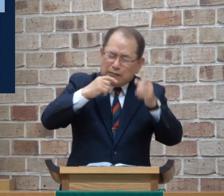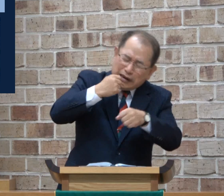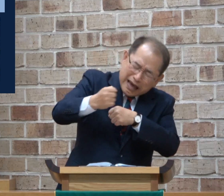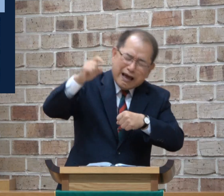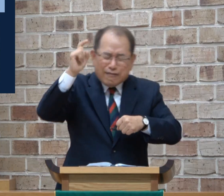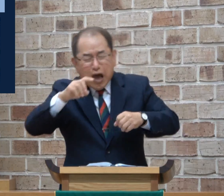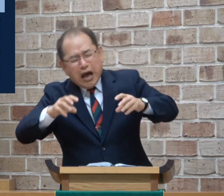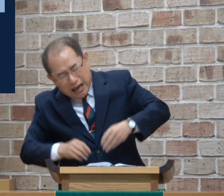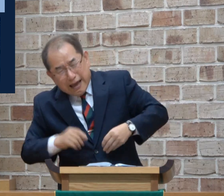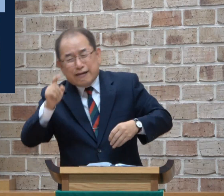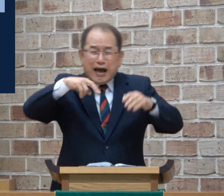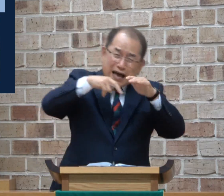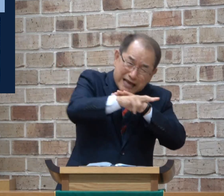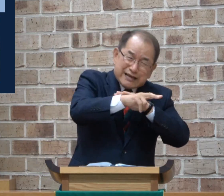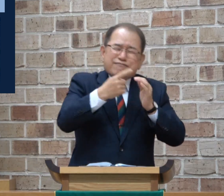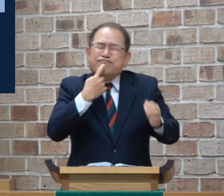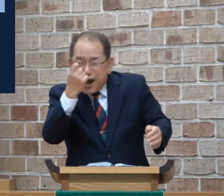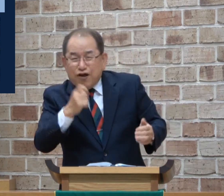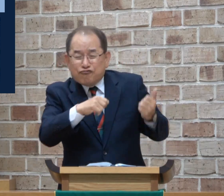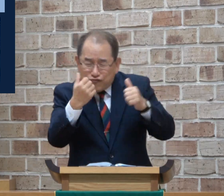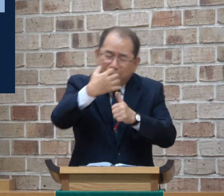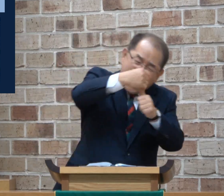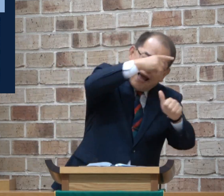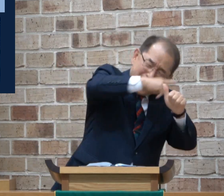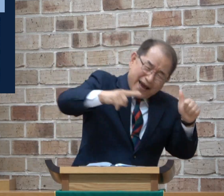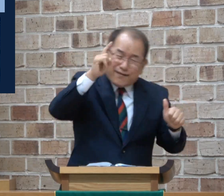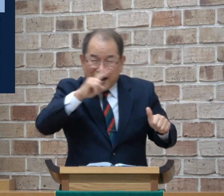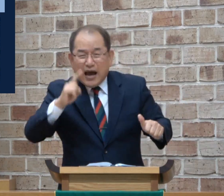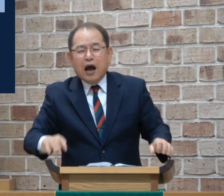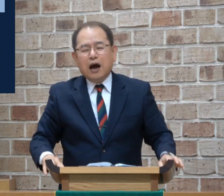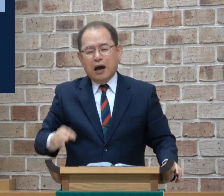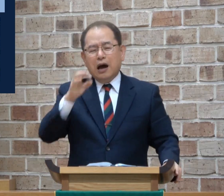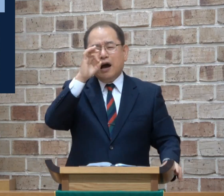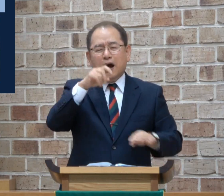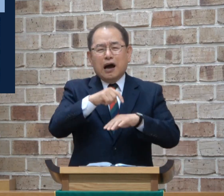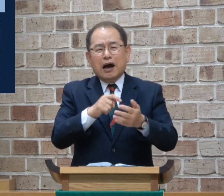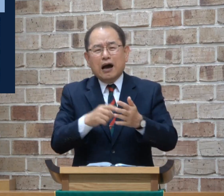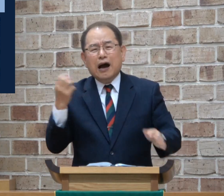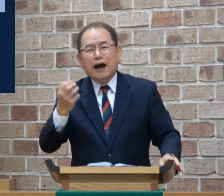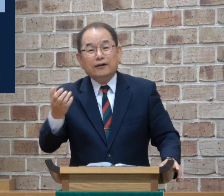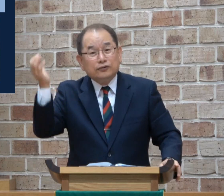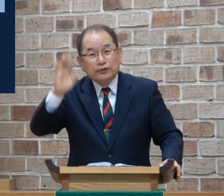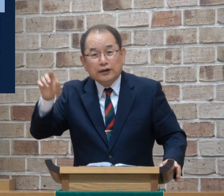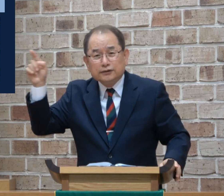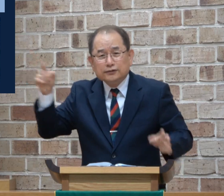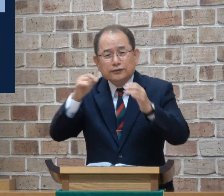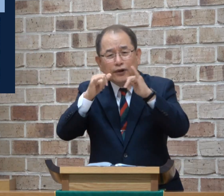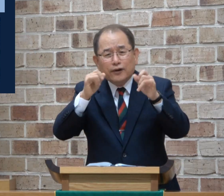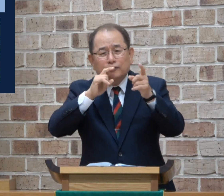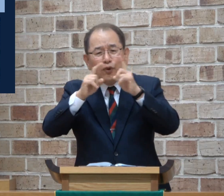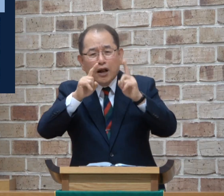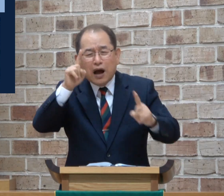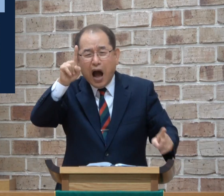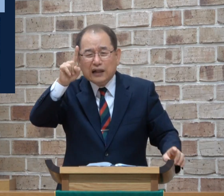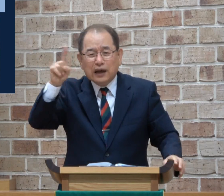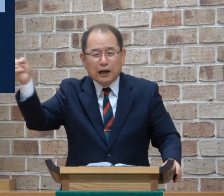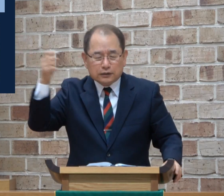정말 그 탈북하는 동안 죽을 뻔한 그런 일들이 너무나 많은데 제가 잊지 못한 이야기가 하나가